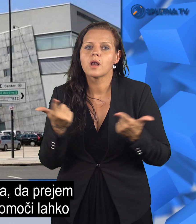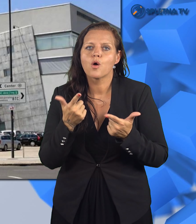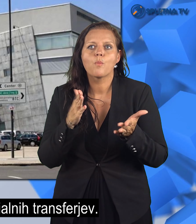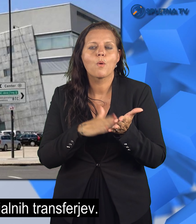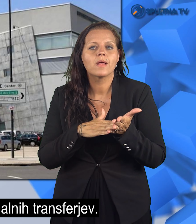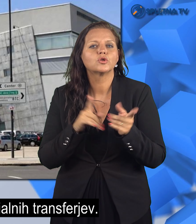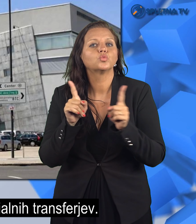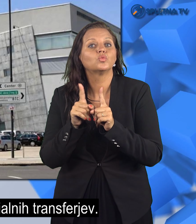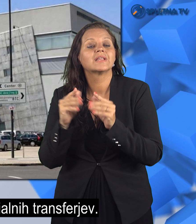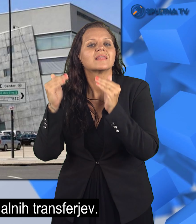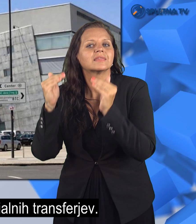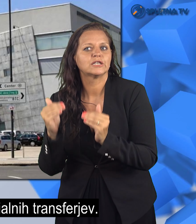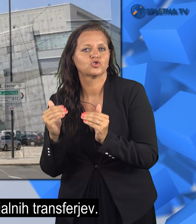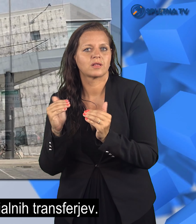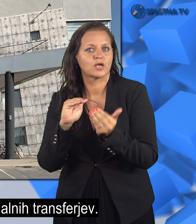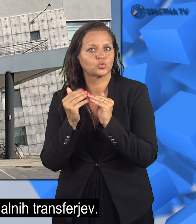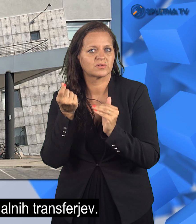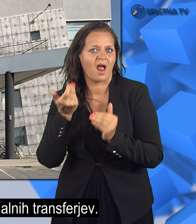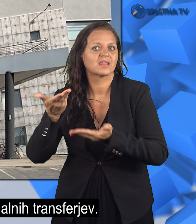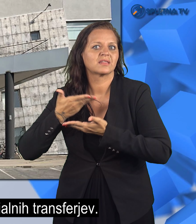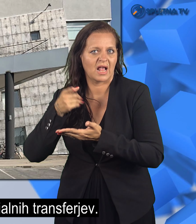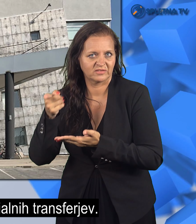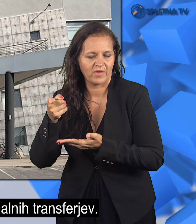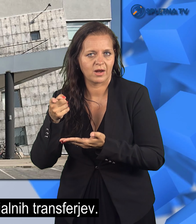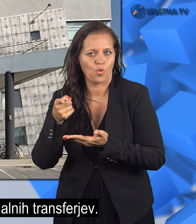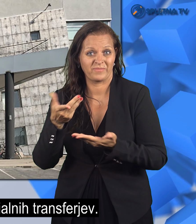pomeni nižanje socialnih transferjev.